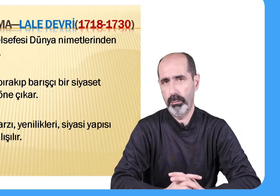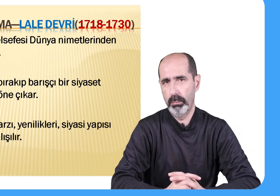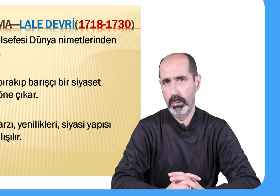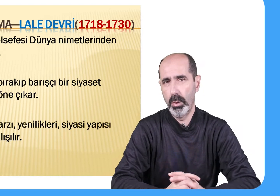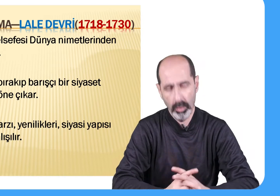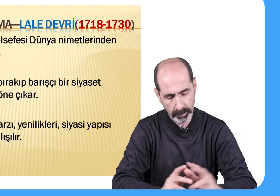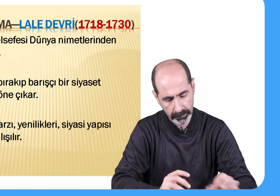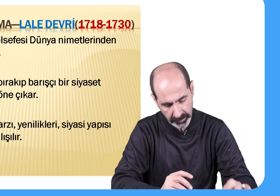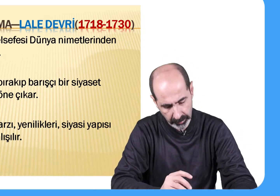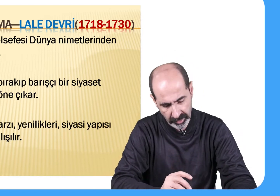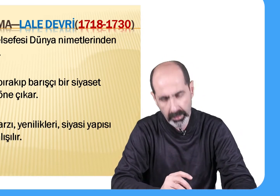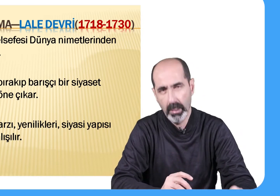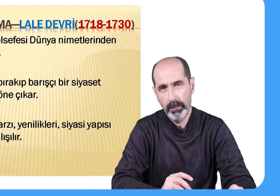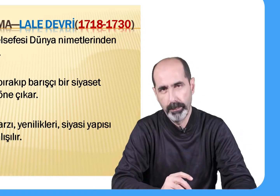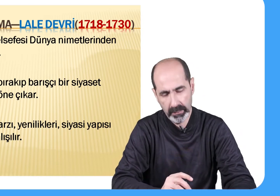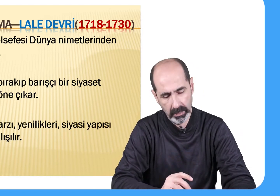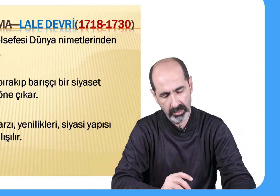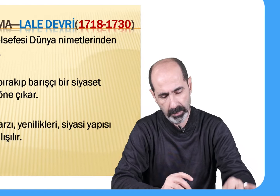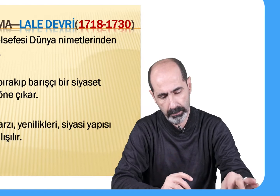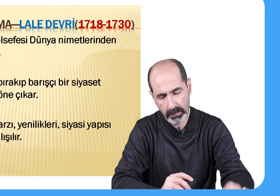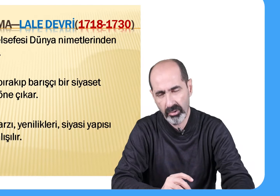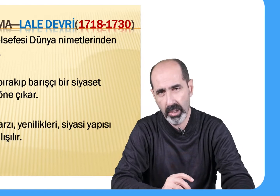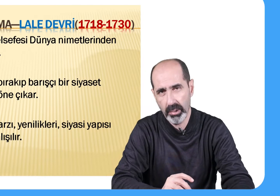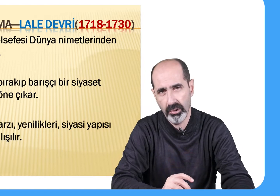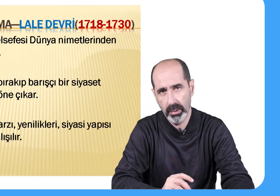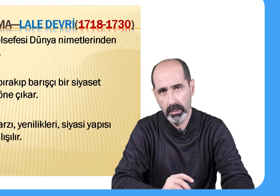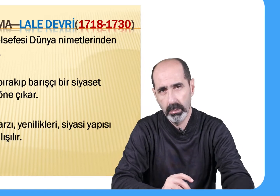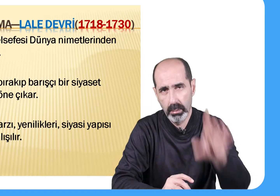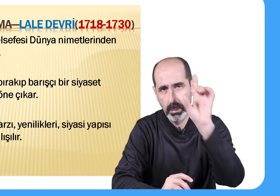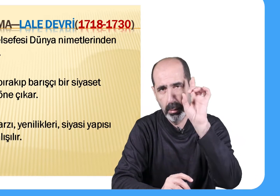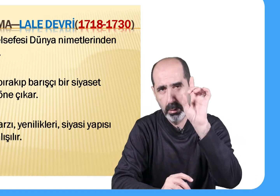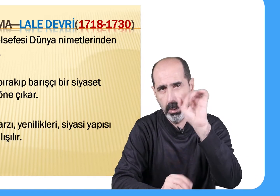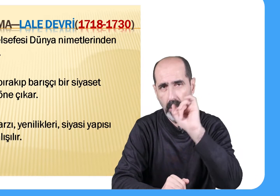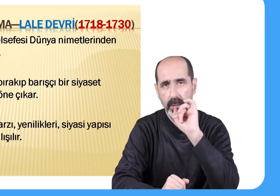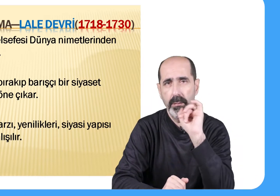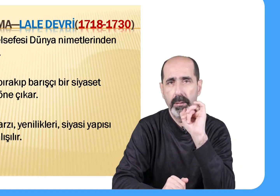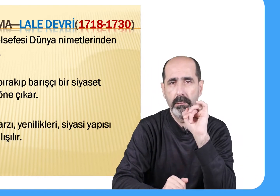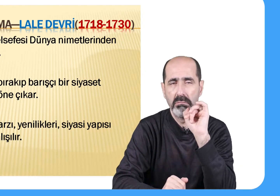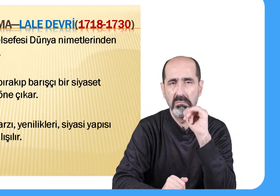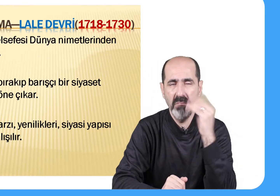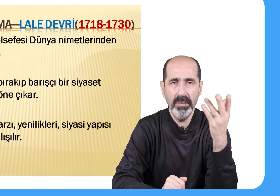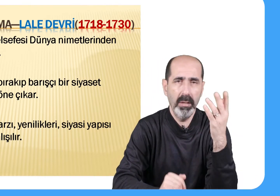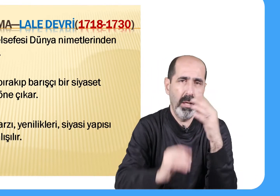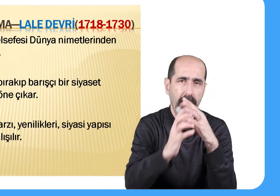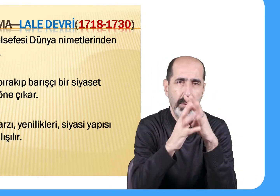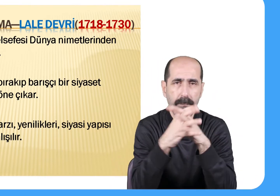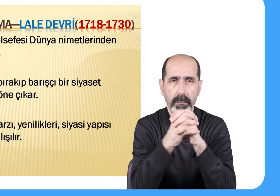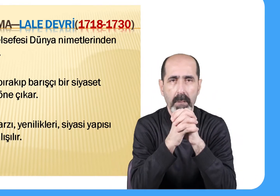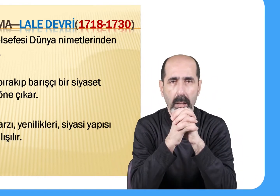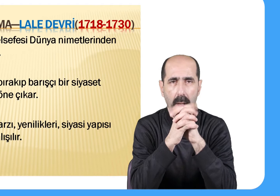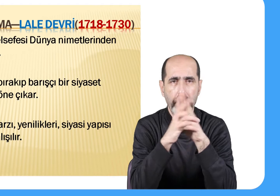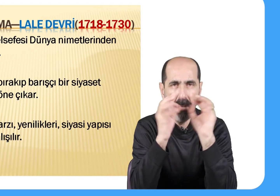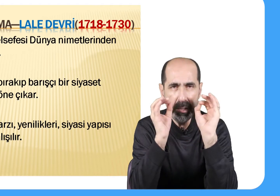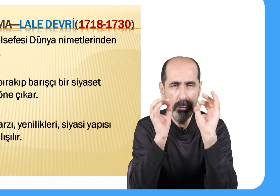alıyorsunuz O zaman bizim için batılılaşmanın başlangıcı acıla L değiştirir ne zaman Lale